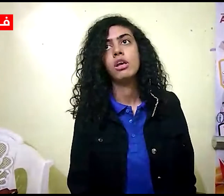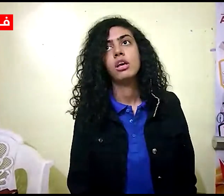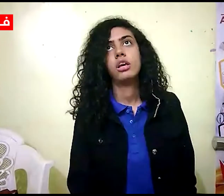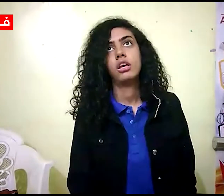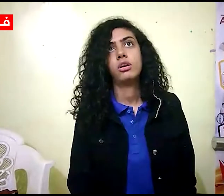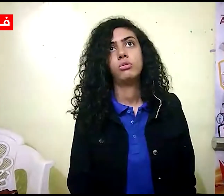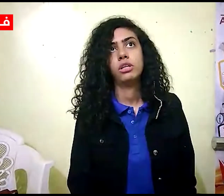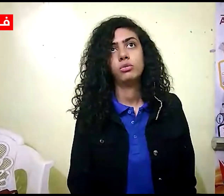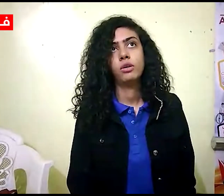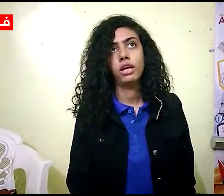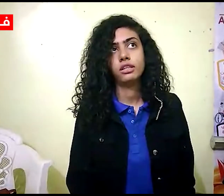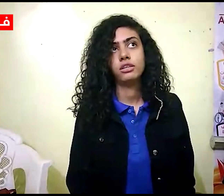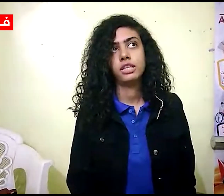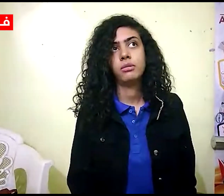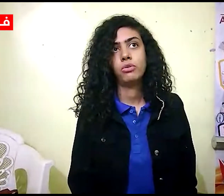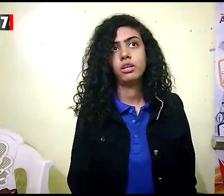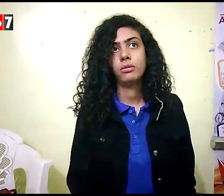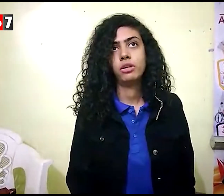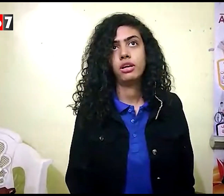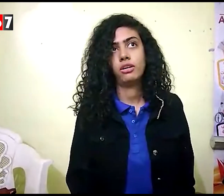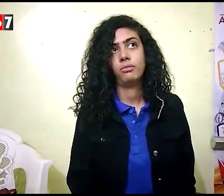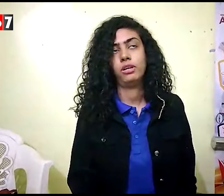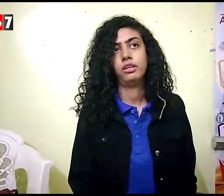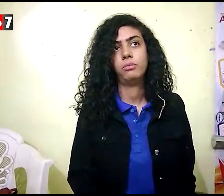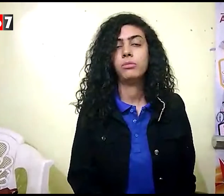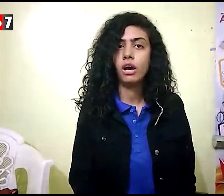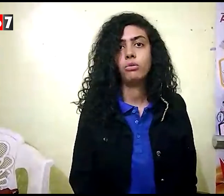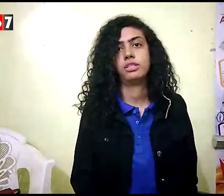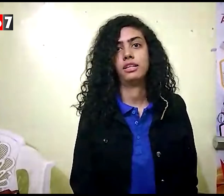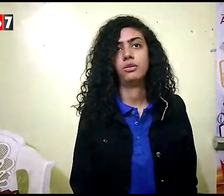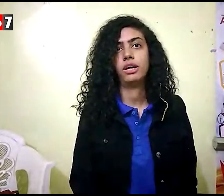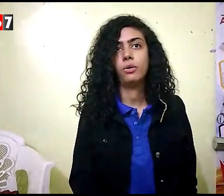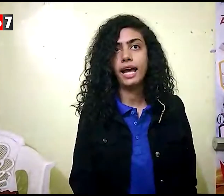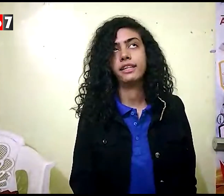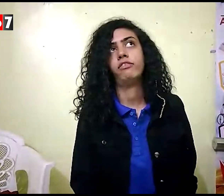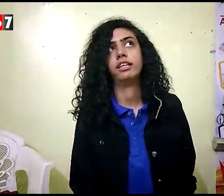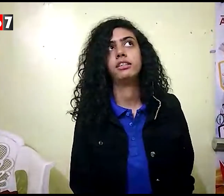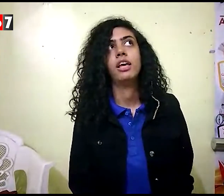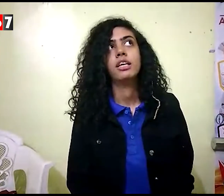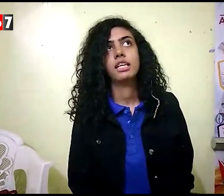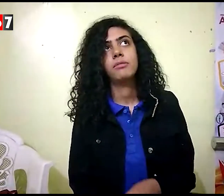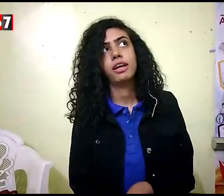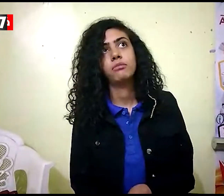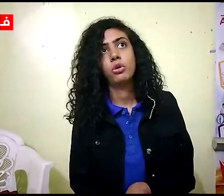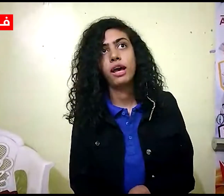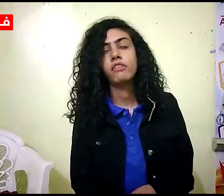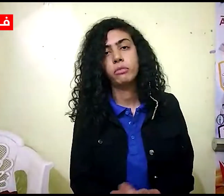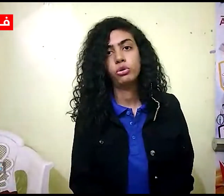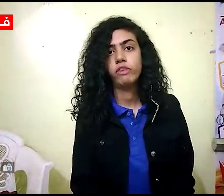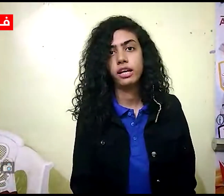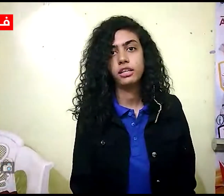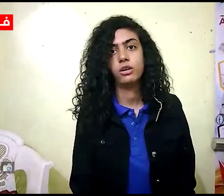اكتر. ويعني زي ما بيقول لك ربنا بيعوض يعني، هو عادل، فاكيد زي ما اخذ منهم